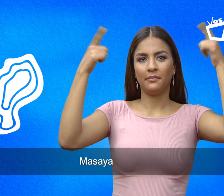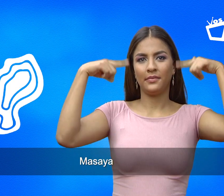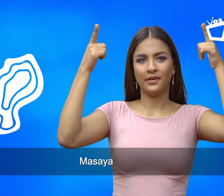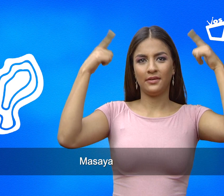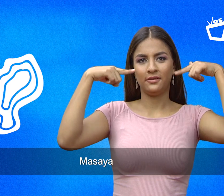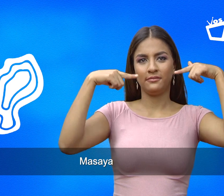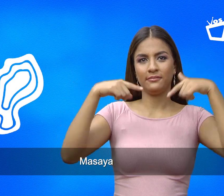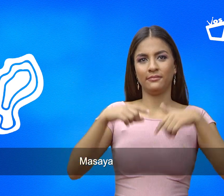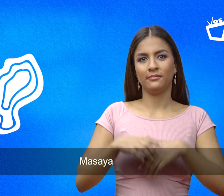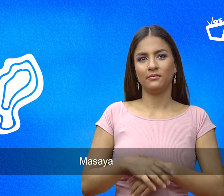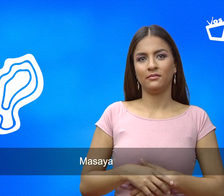y más allá